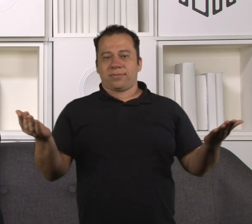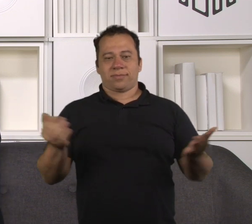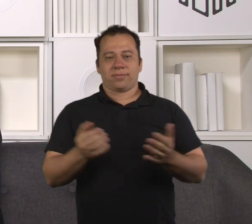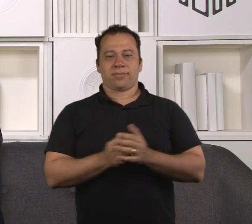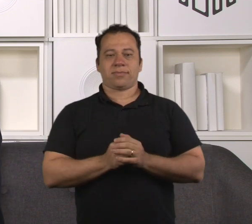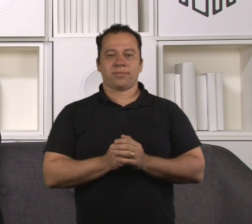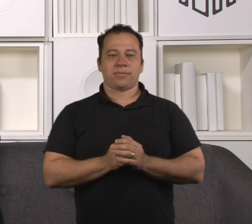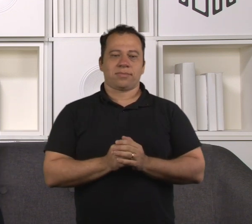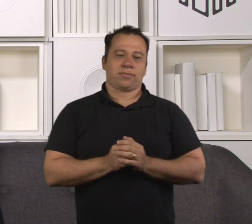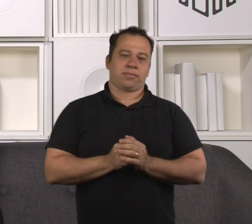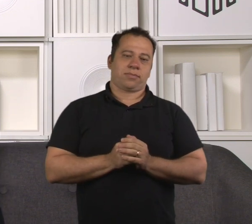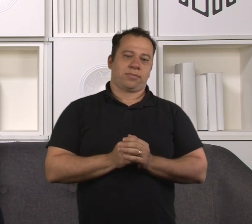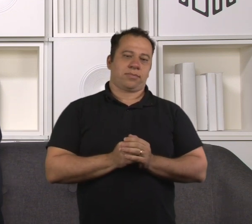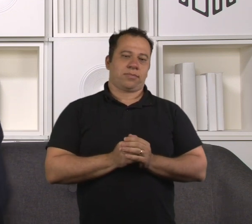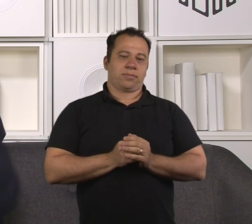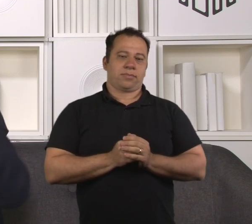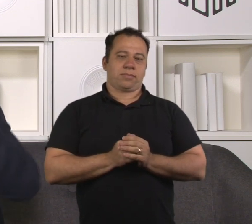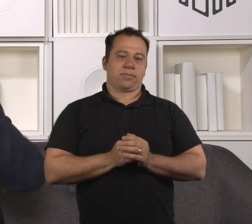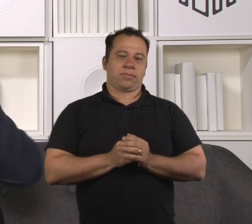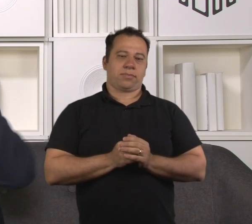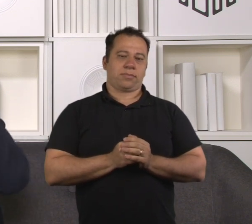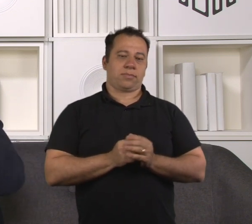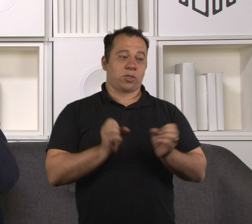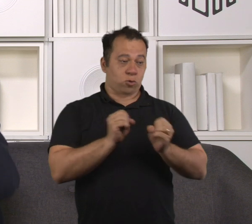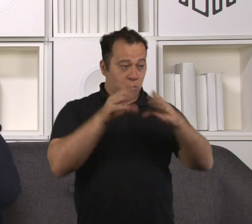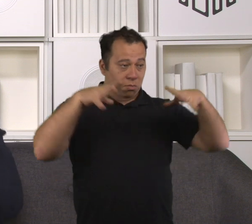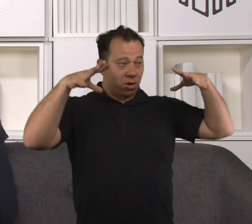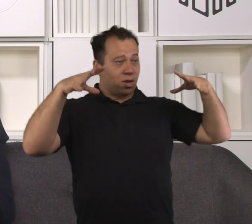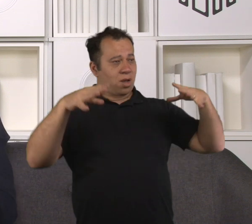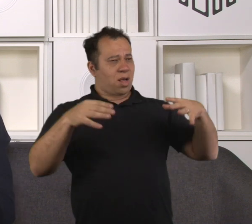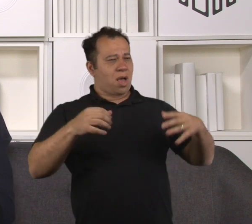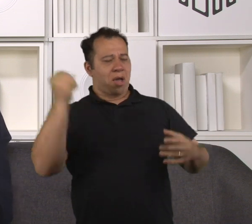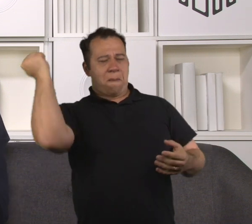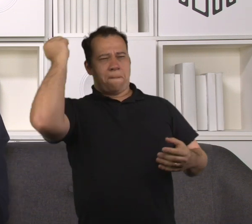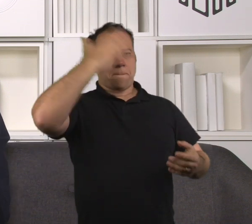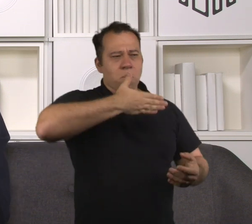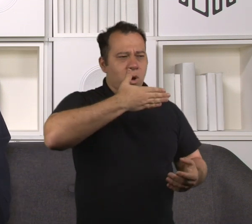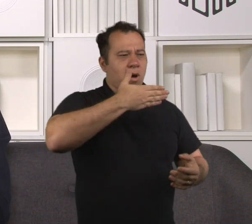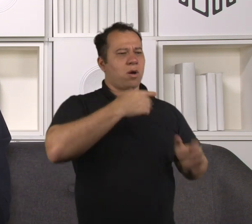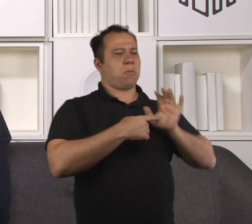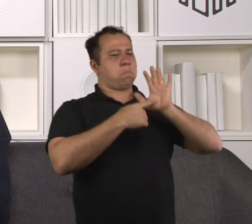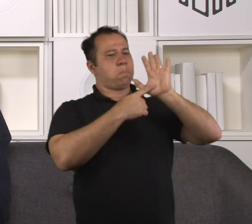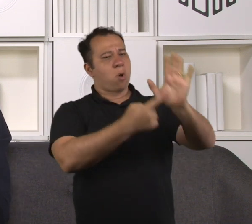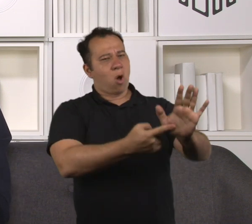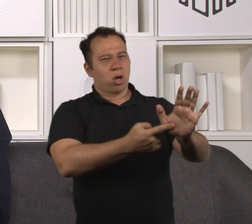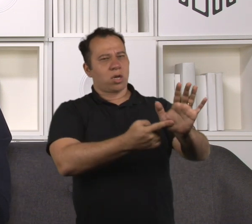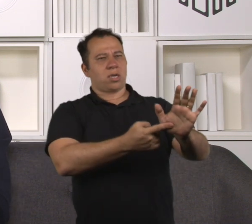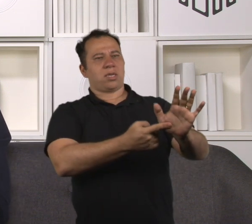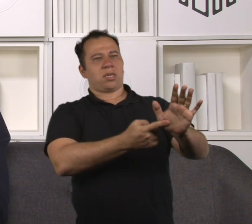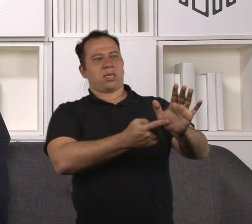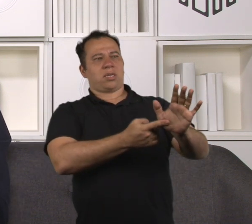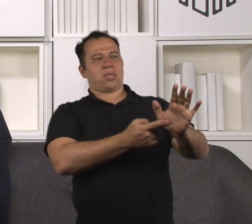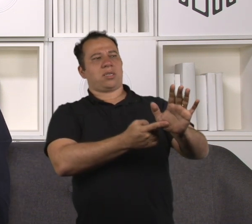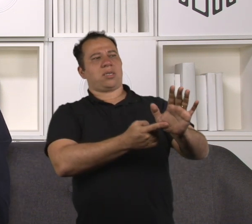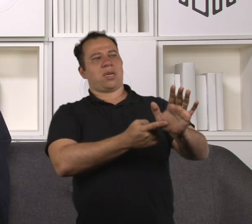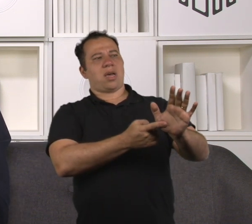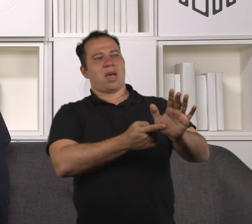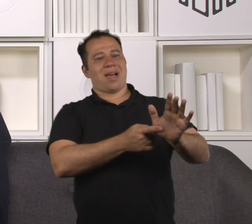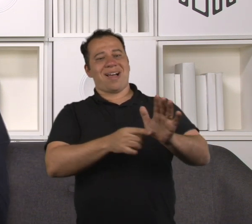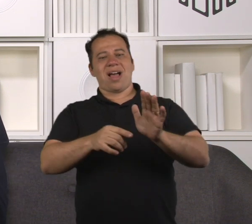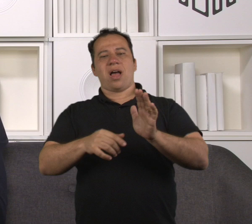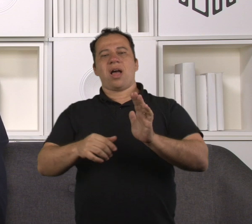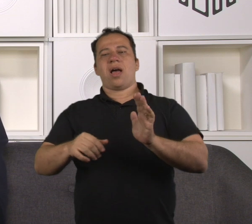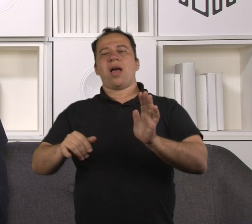Se o milagre foi para autenticar aquilo que Jesus era,